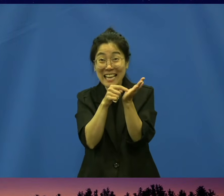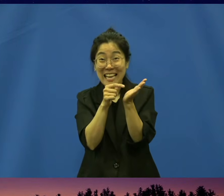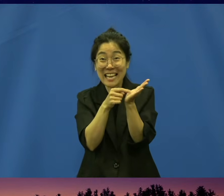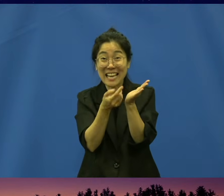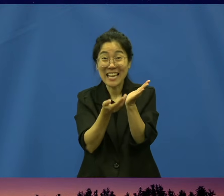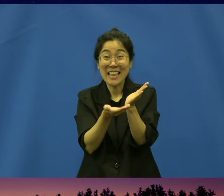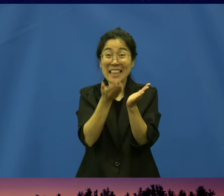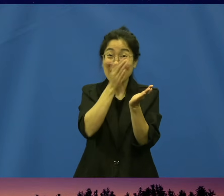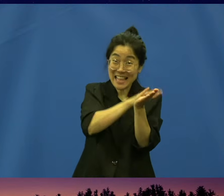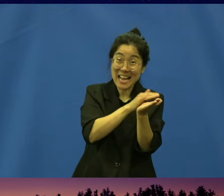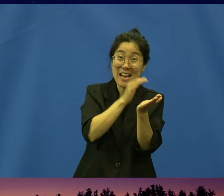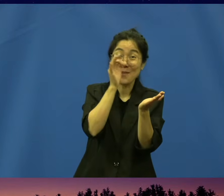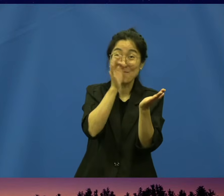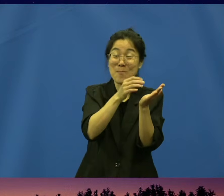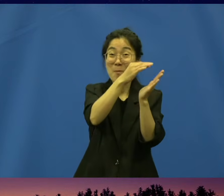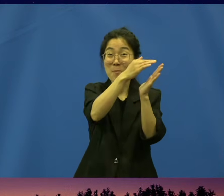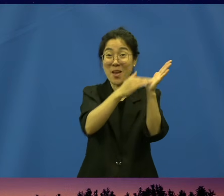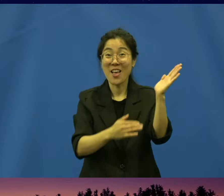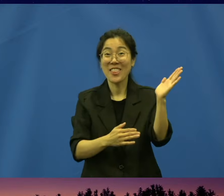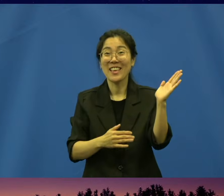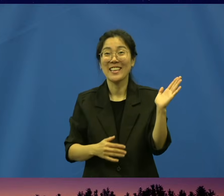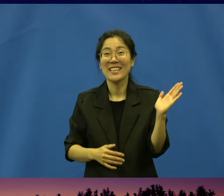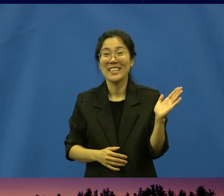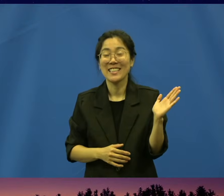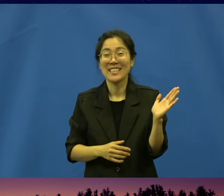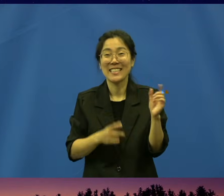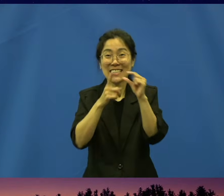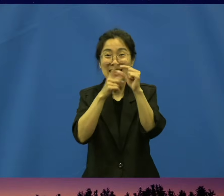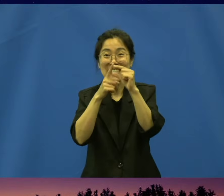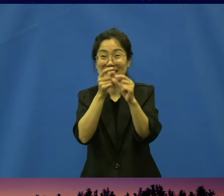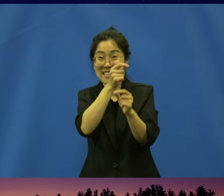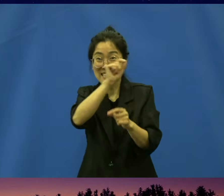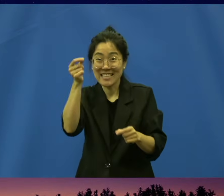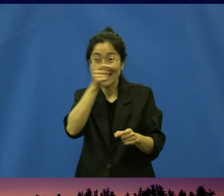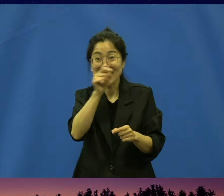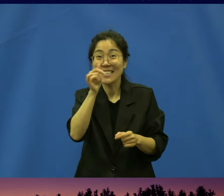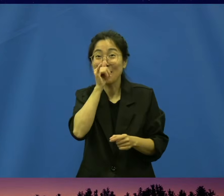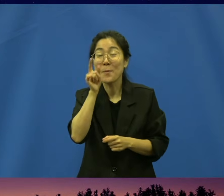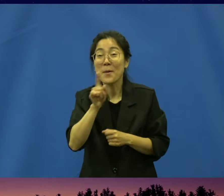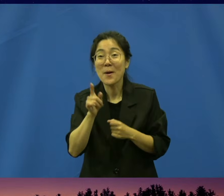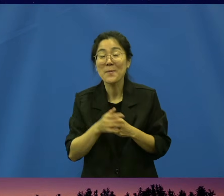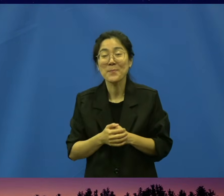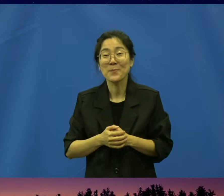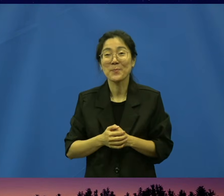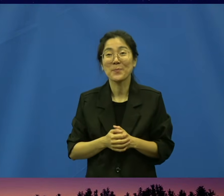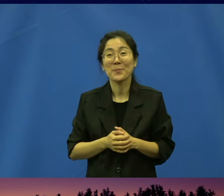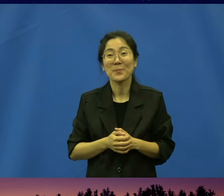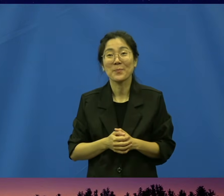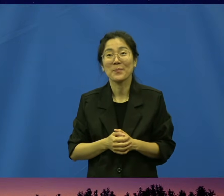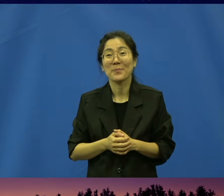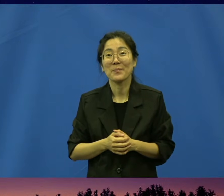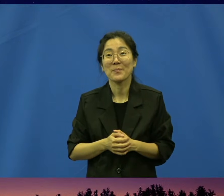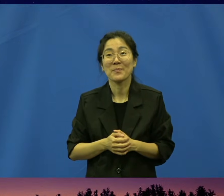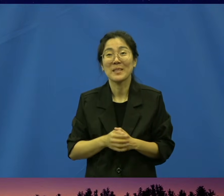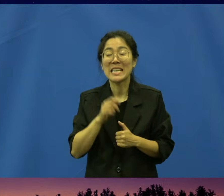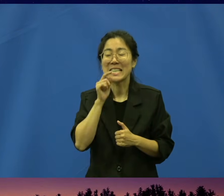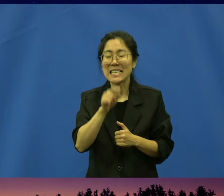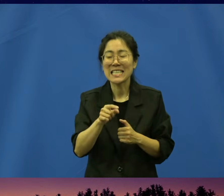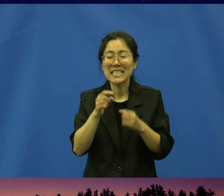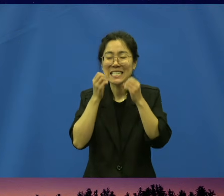책 딱 넘기면은 여기에 딱 글이 써져 있어요. 뭐라 쓰는가 하면은 이 새로운